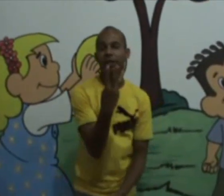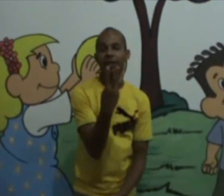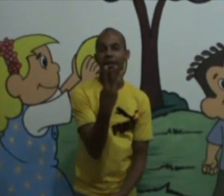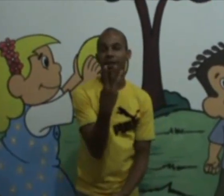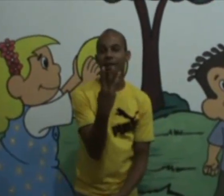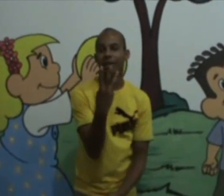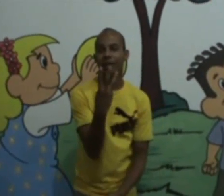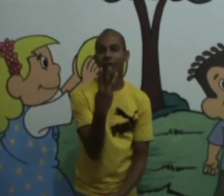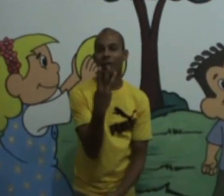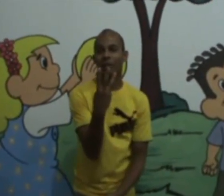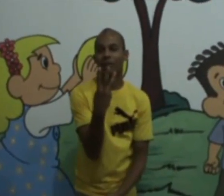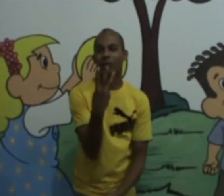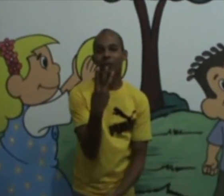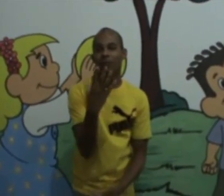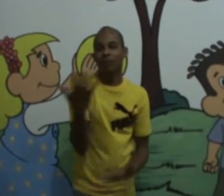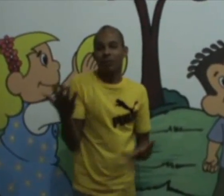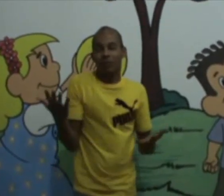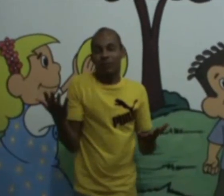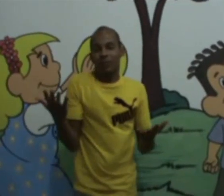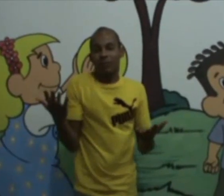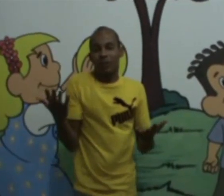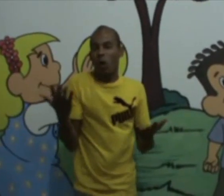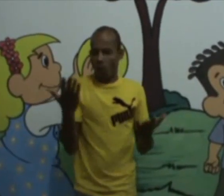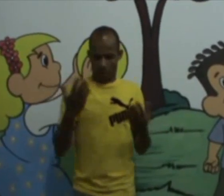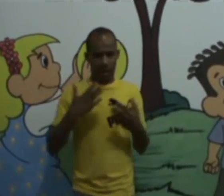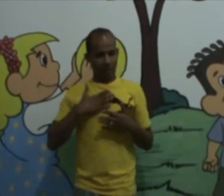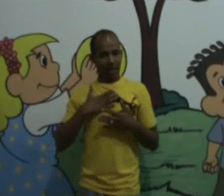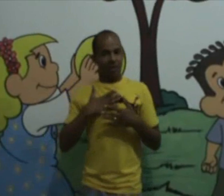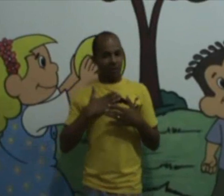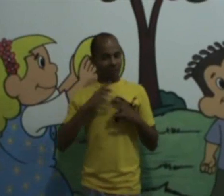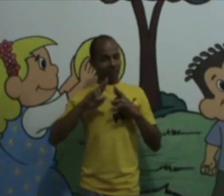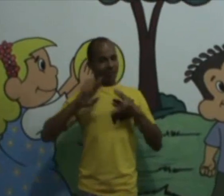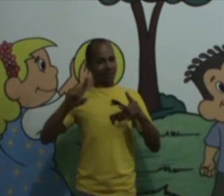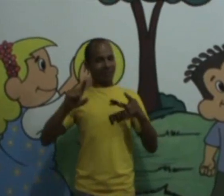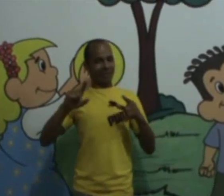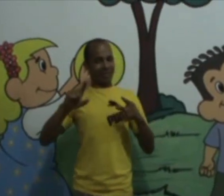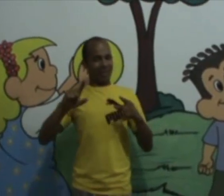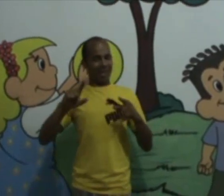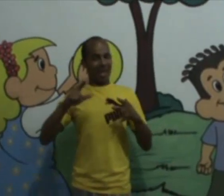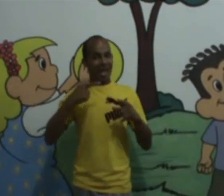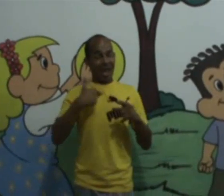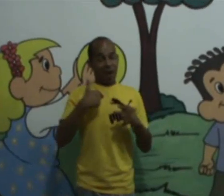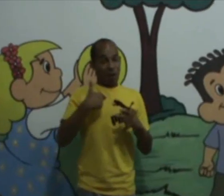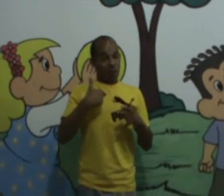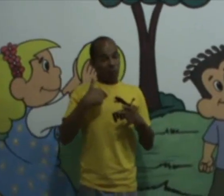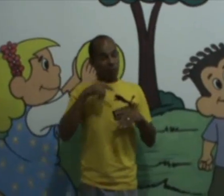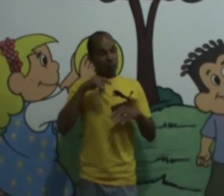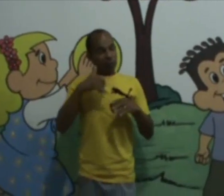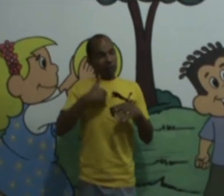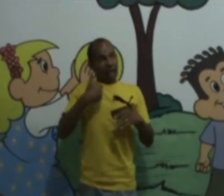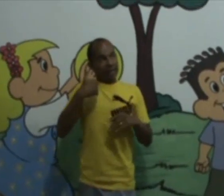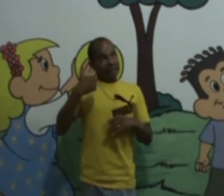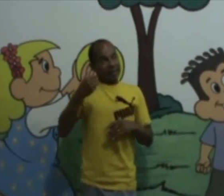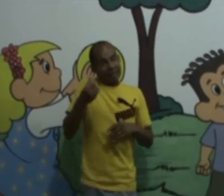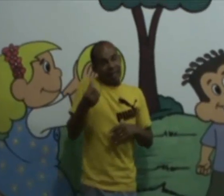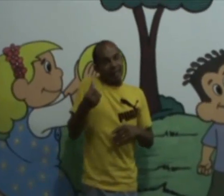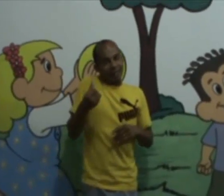maternal. Comigo foi diferente. Eu já era meio grande, tinha 6